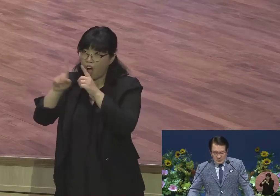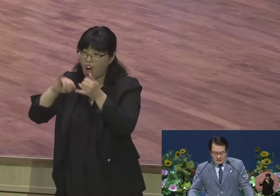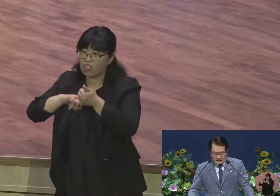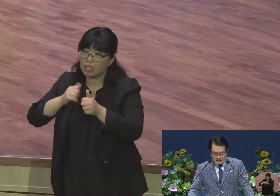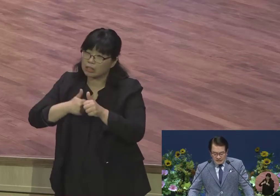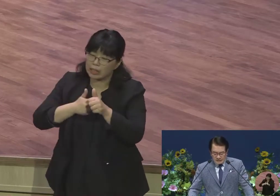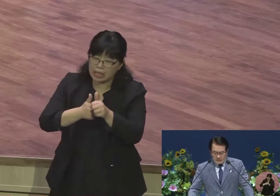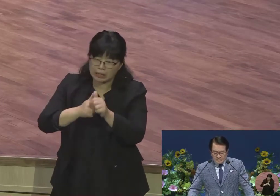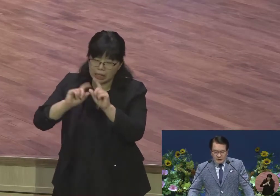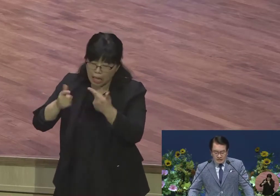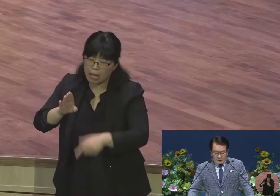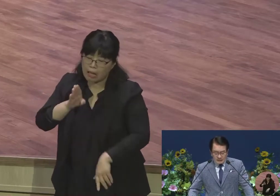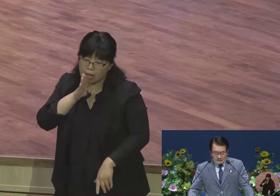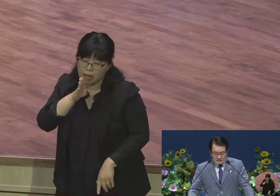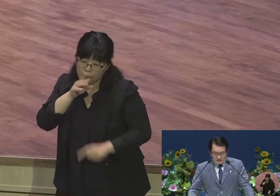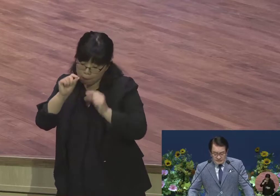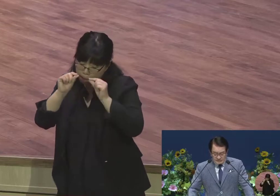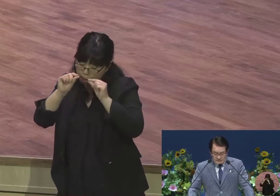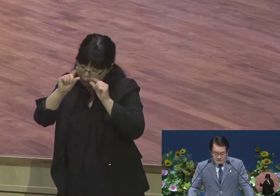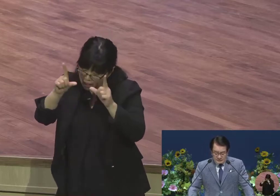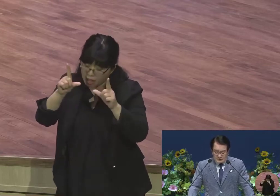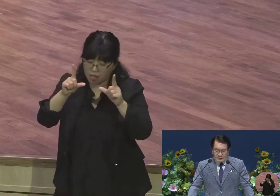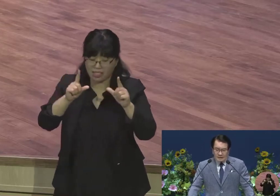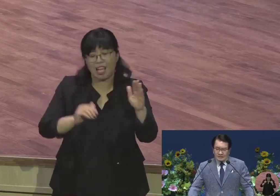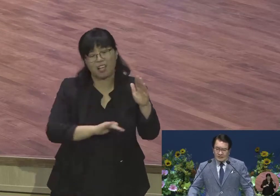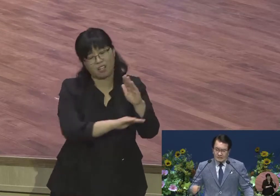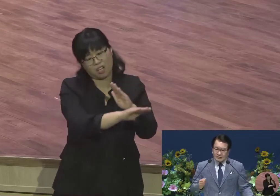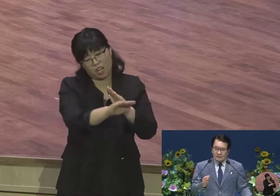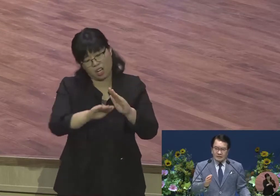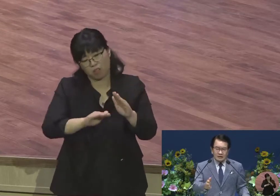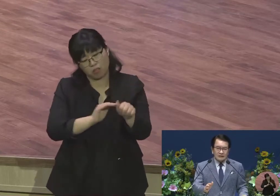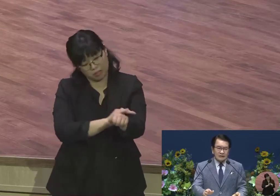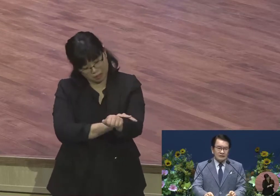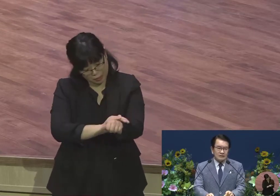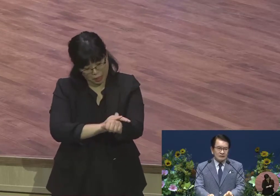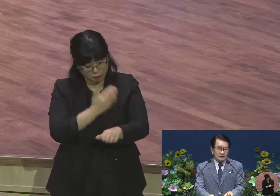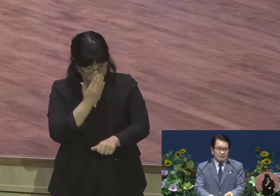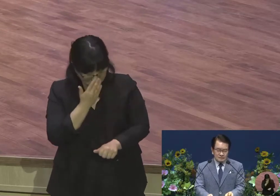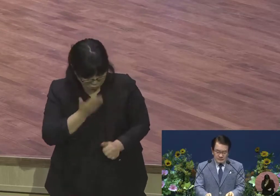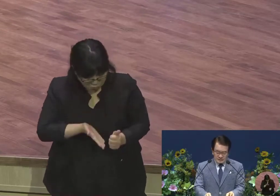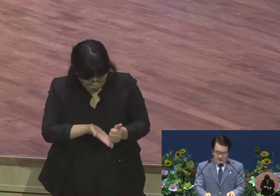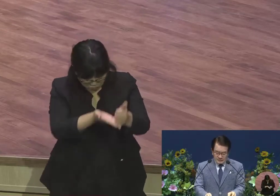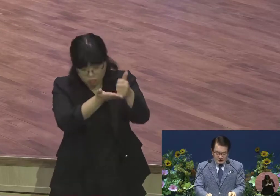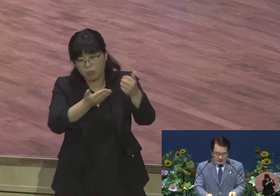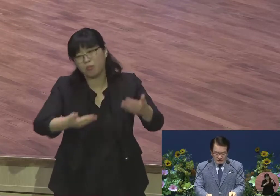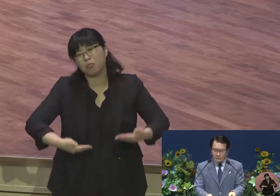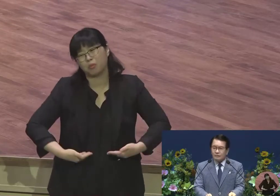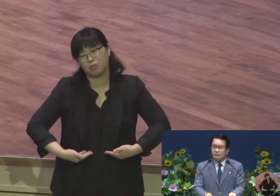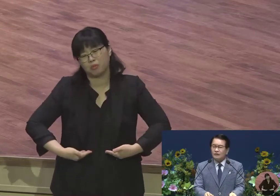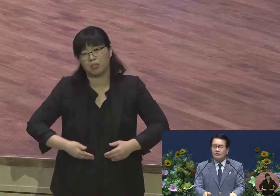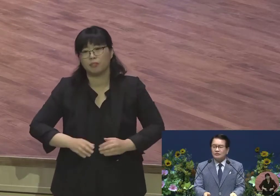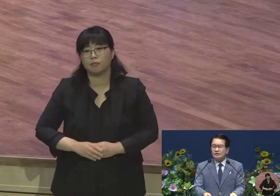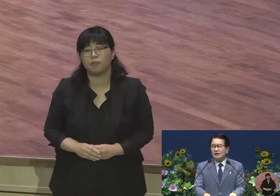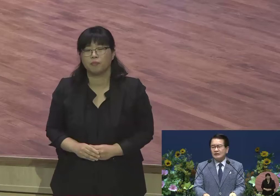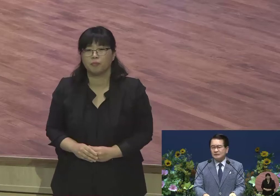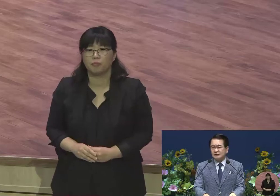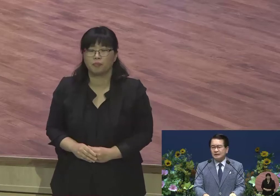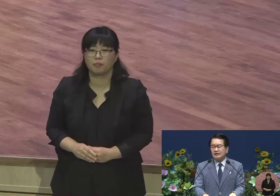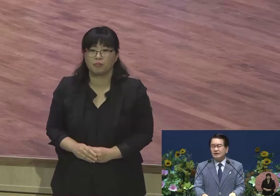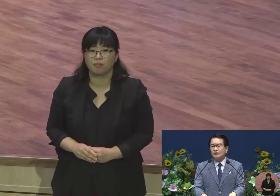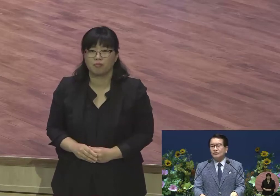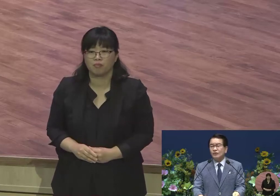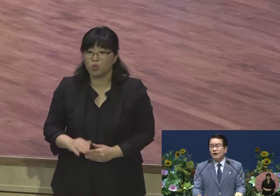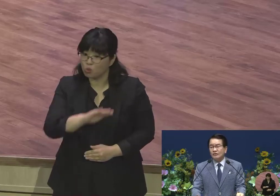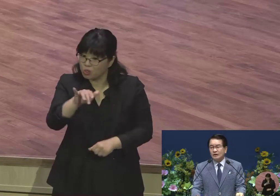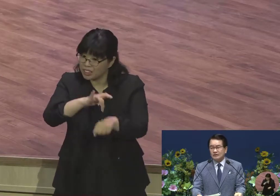이끄는 가정이 된단 말이에요. 그건 여러분에게 달렸어요. 사단이 자꾸 틈을 타니까 그런 거죠. 자꾸 우리는 습관이